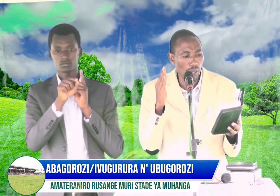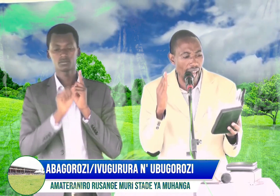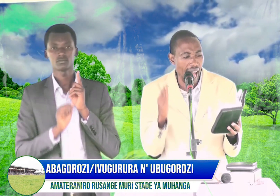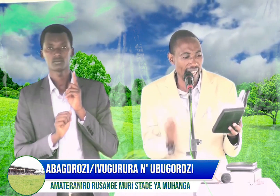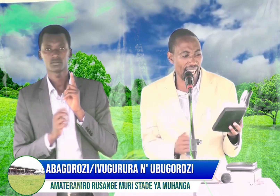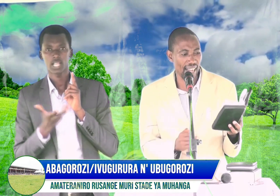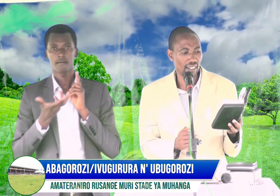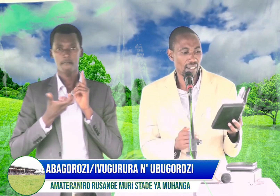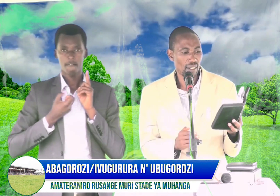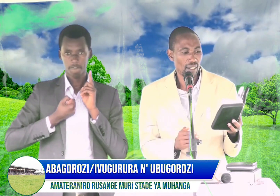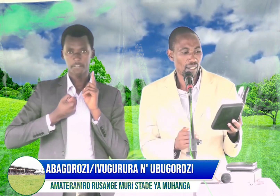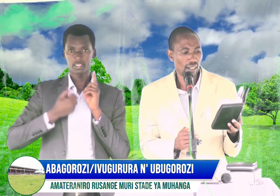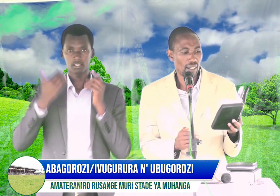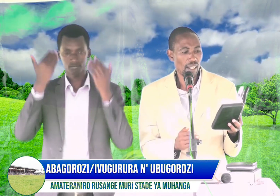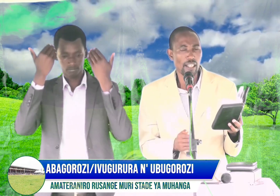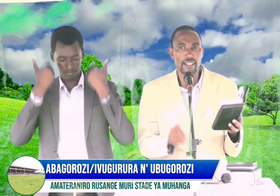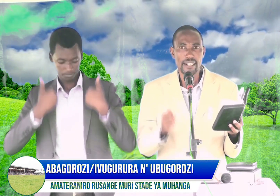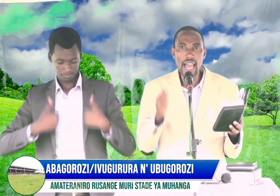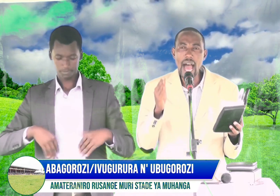mufite uburanga,